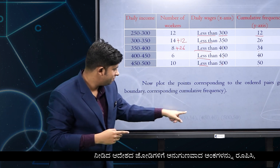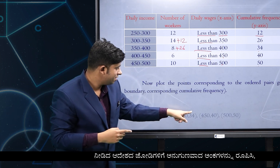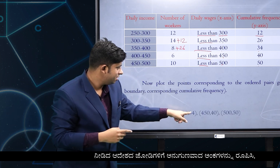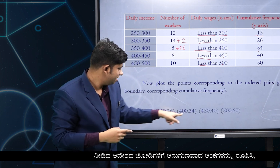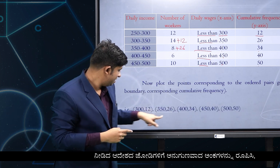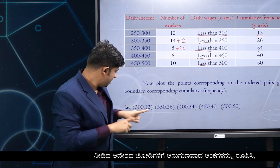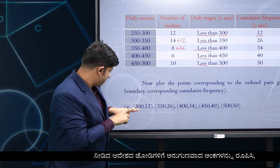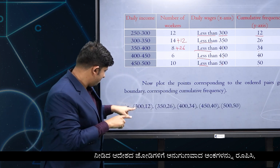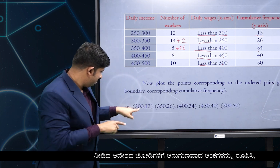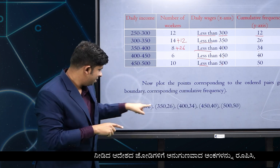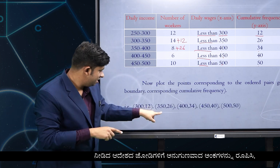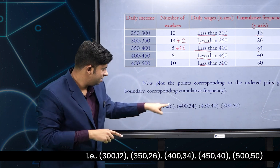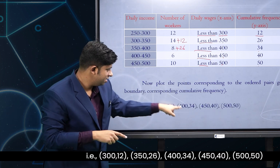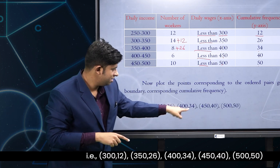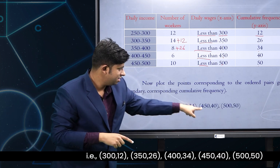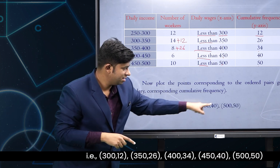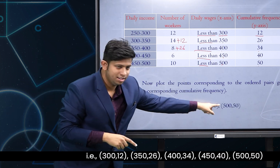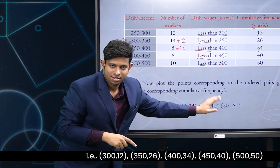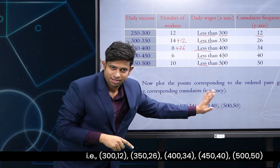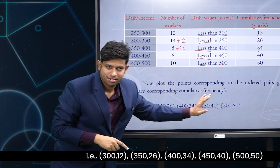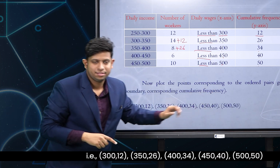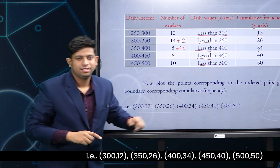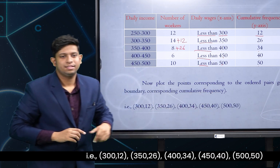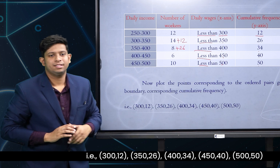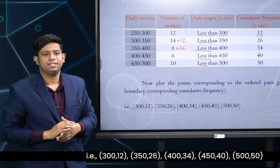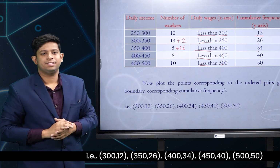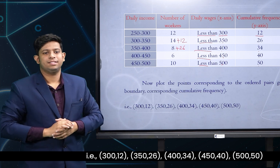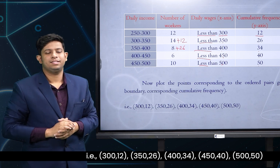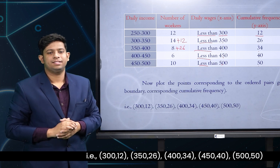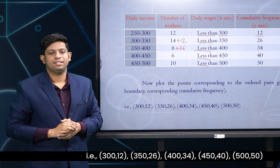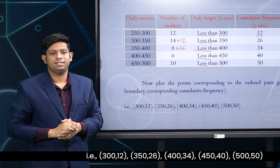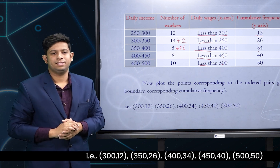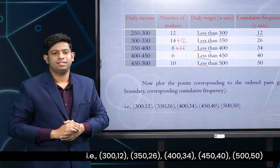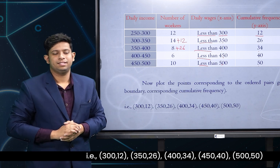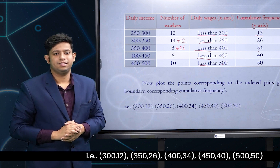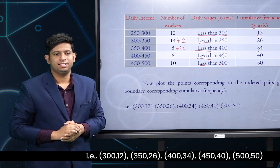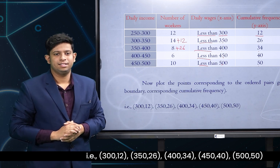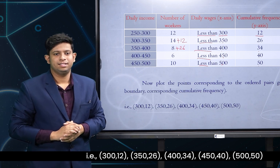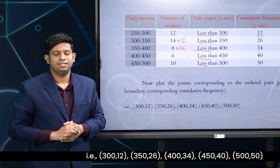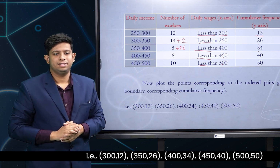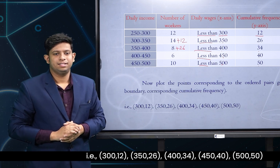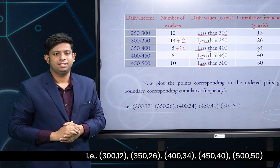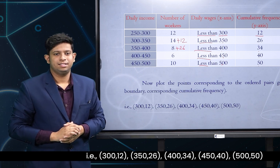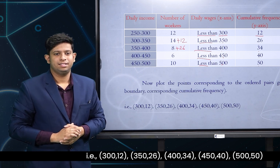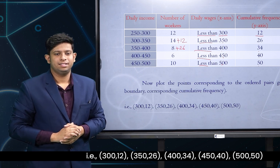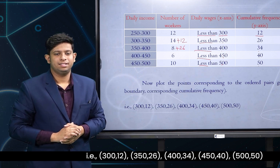ಅನುಗುಣವಾದ ಅಂಕಗಳನ್ನು ರೂಪಿಸಿ. ಅಂದರೆ 300, 12, 350, 26, 434,